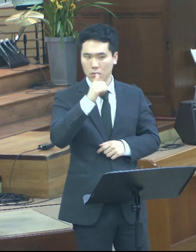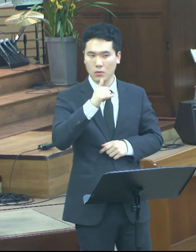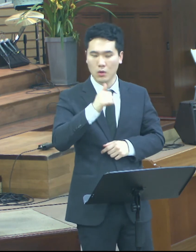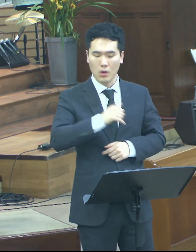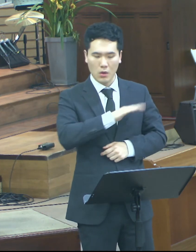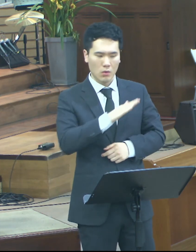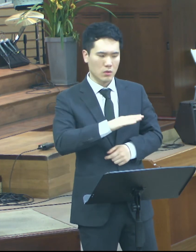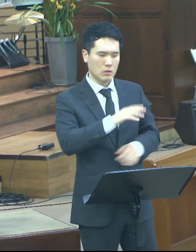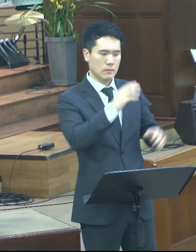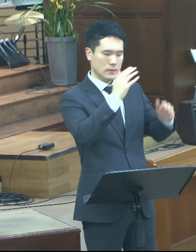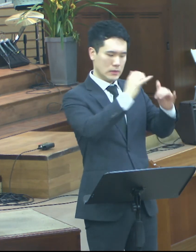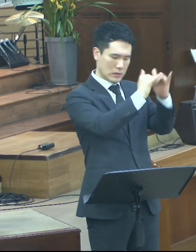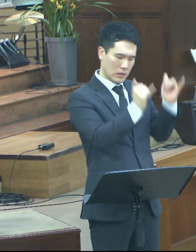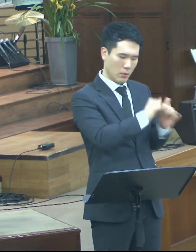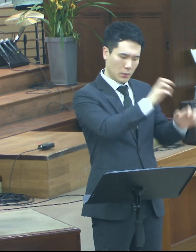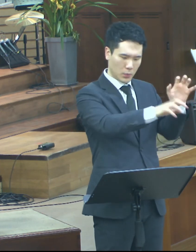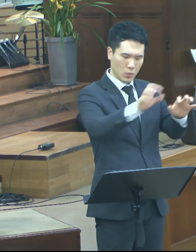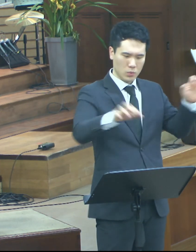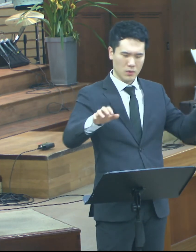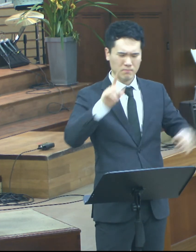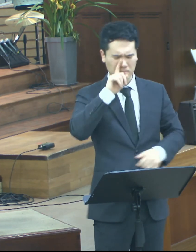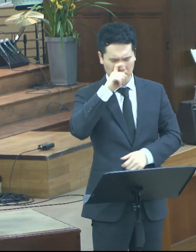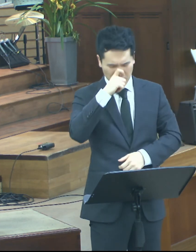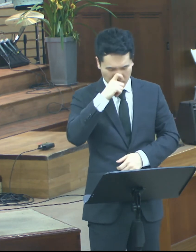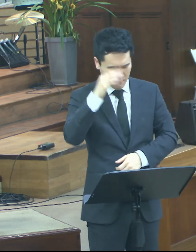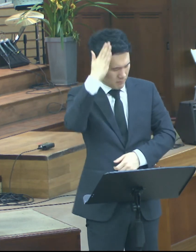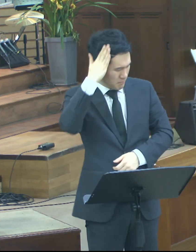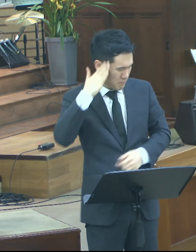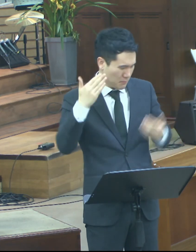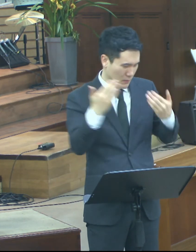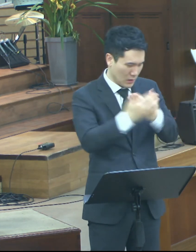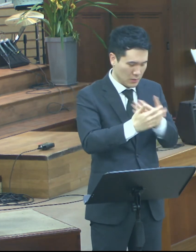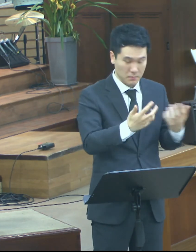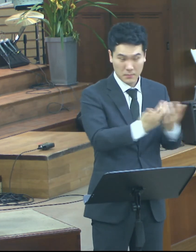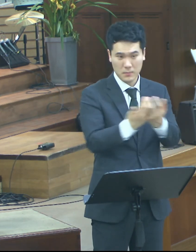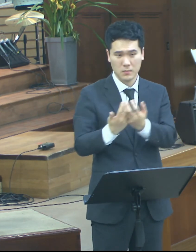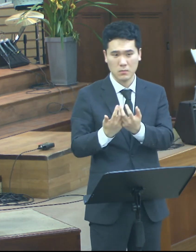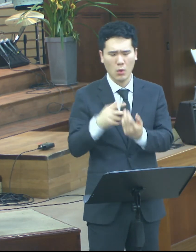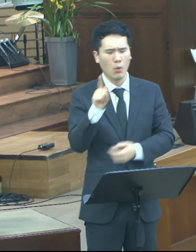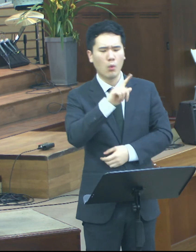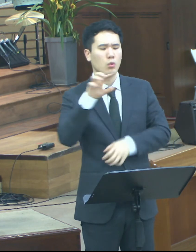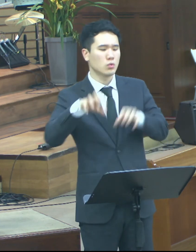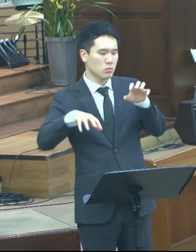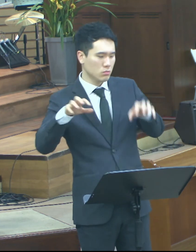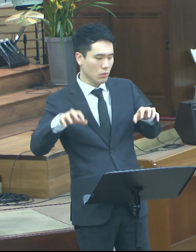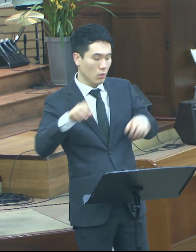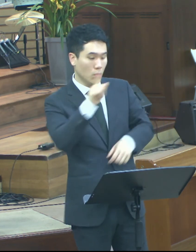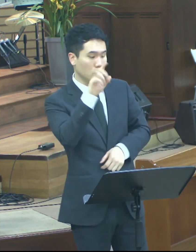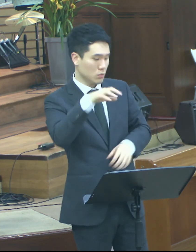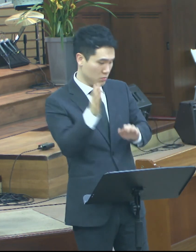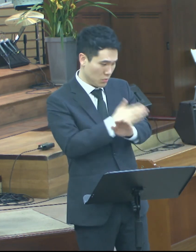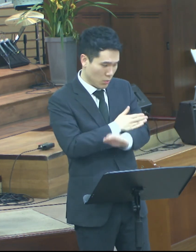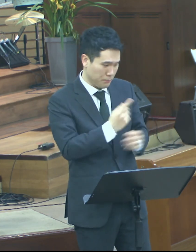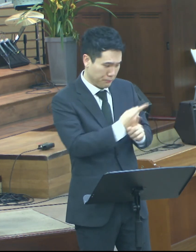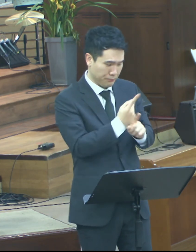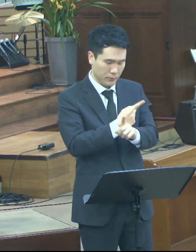쓴뿌리가 되어 심겨져 있고 어디서부터 해결을 해야 될지 잘 모르겠어요. 그런데 우리